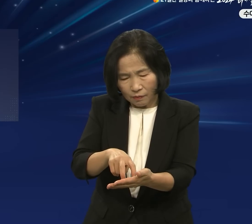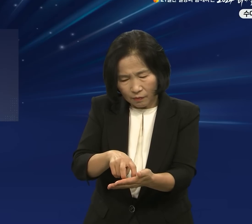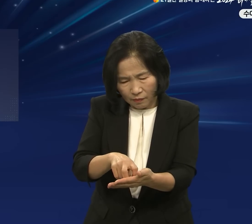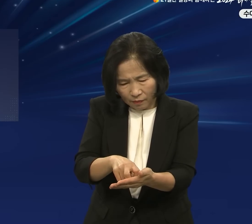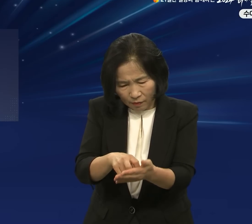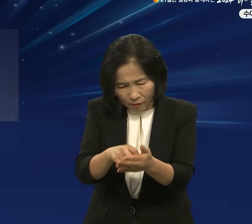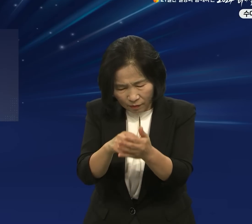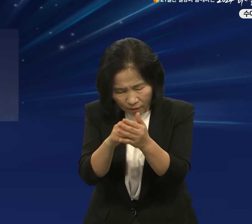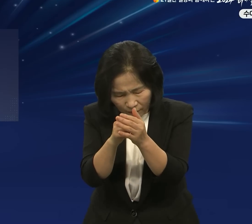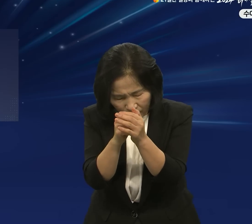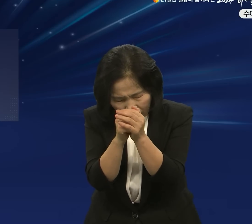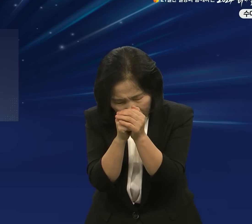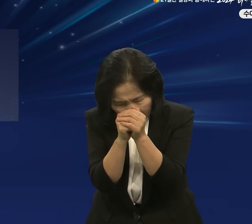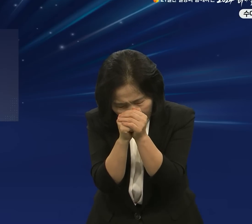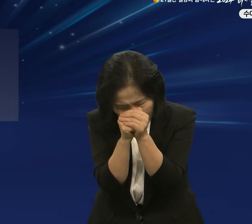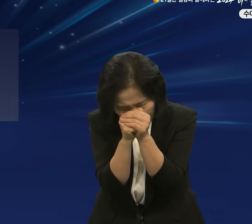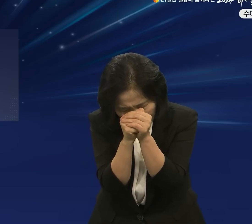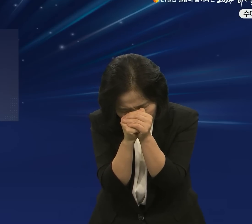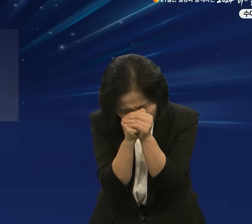마지막